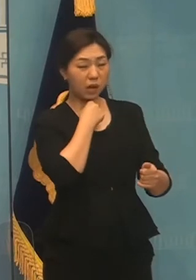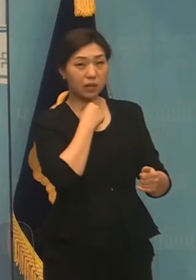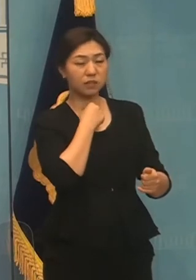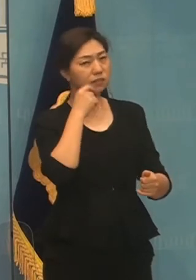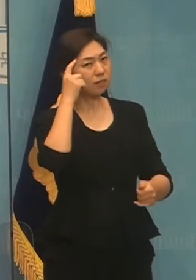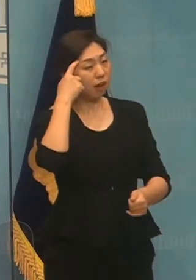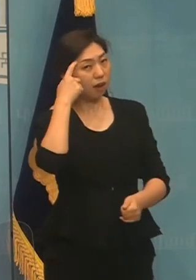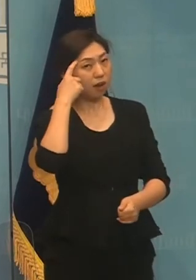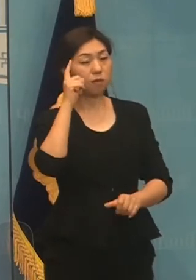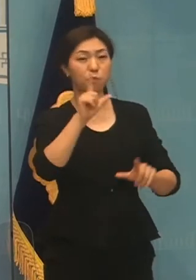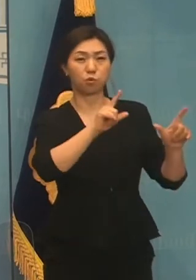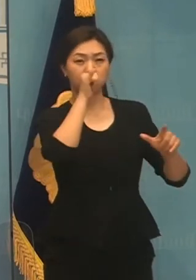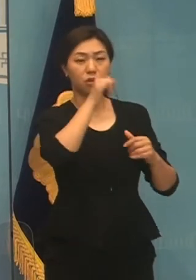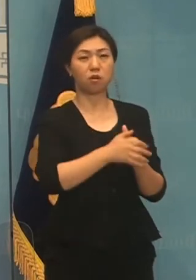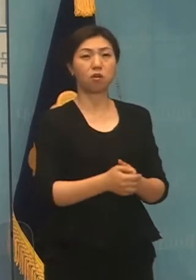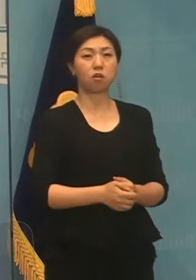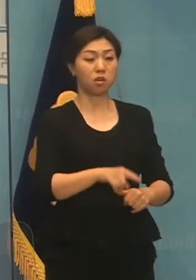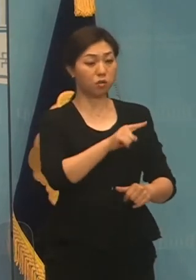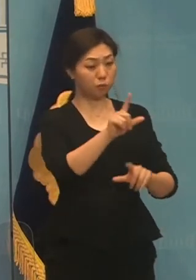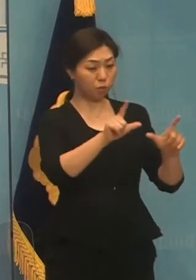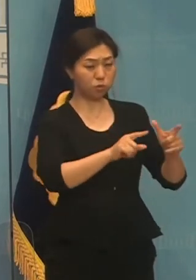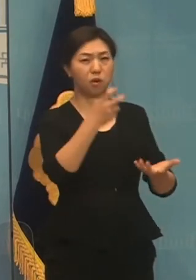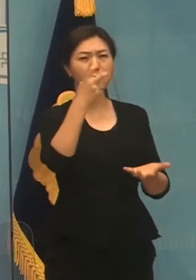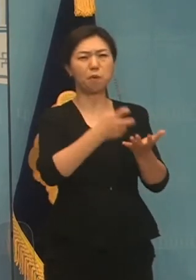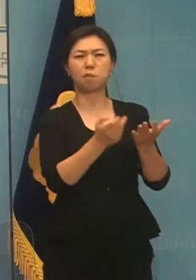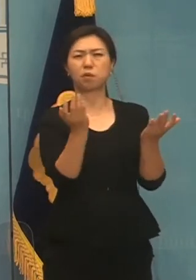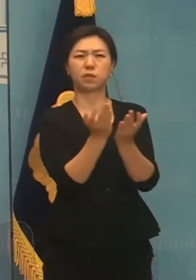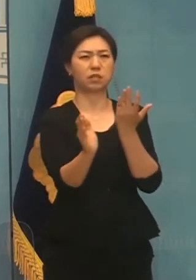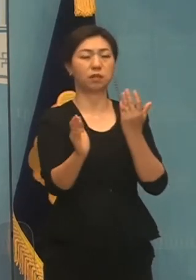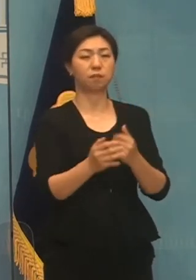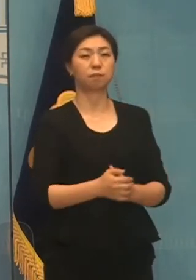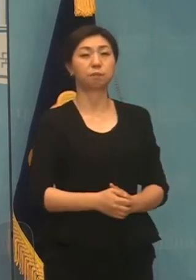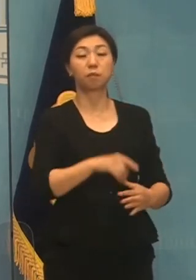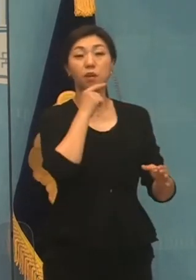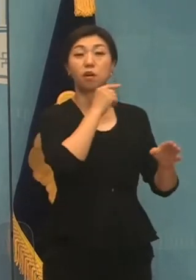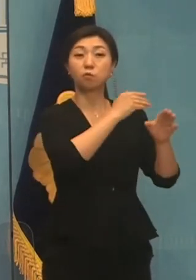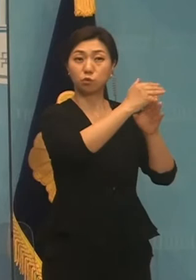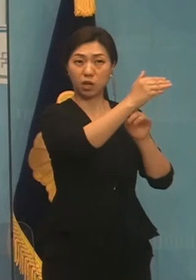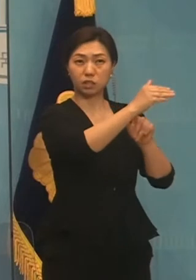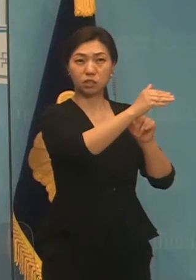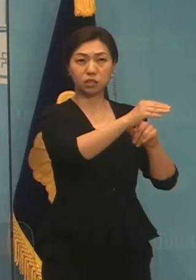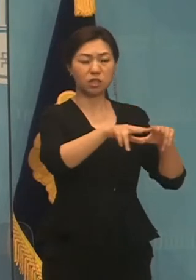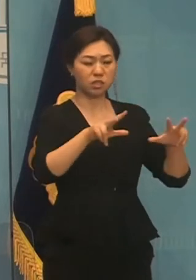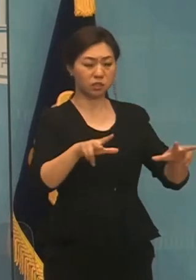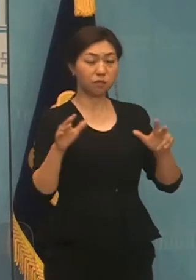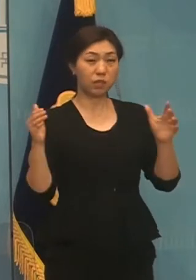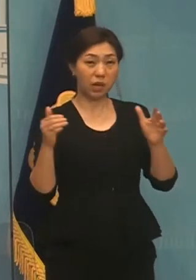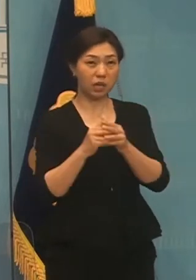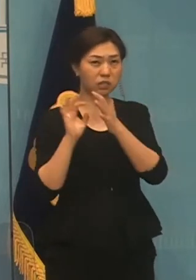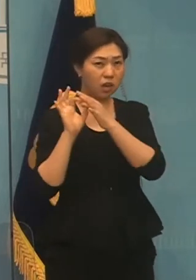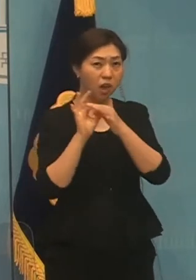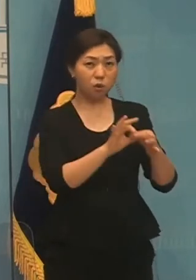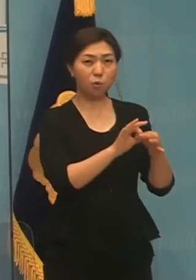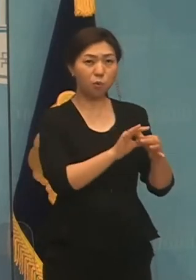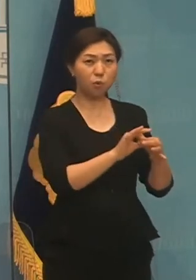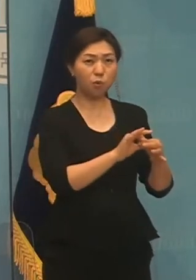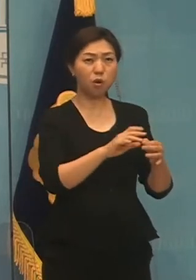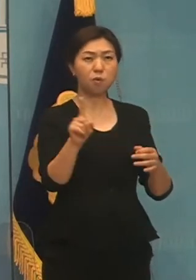이는 법리적으로도 말이 안 되는 이야기다. 북한은 지금까지 어떤 논평이나